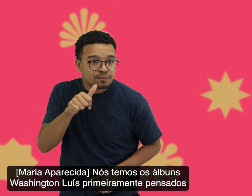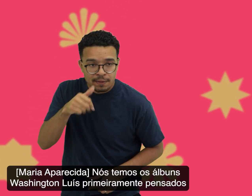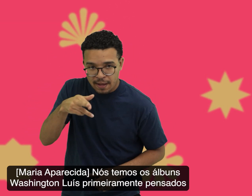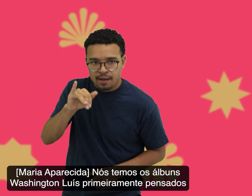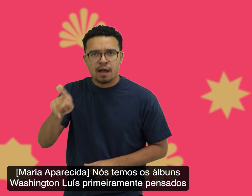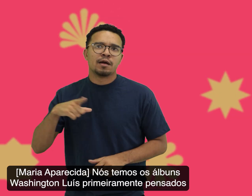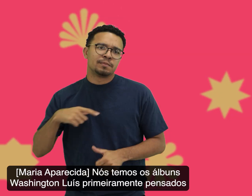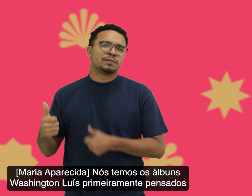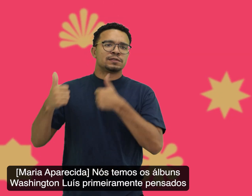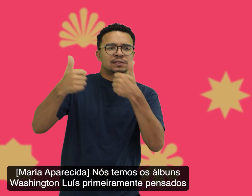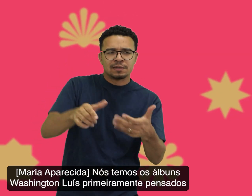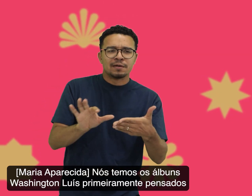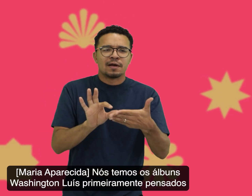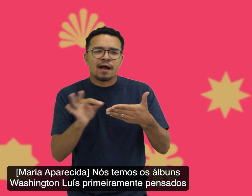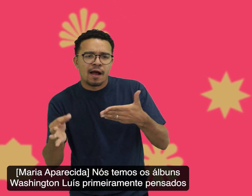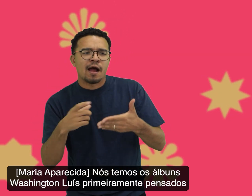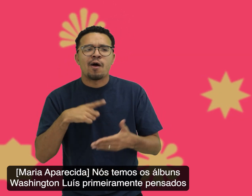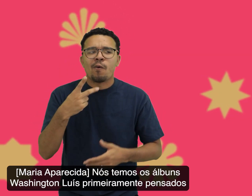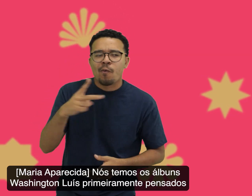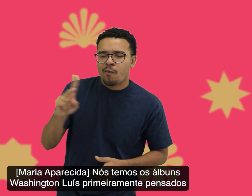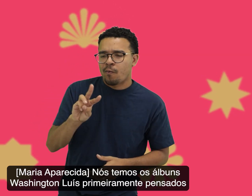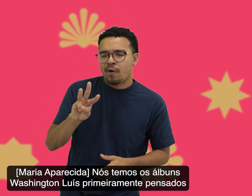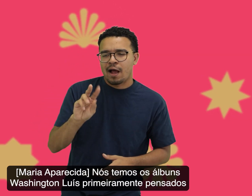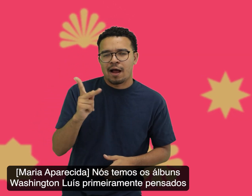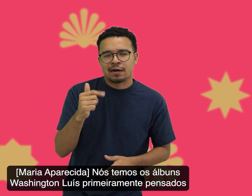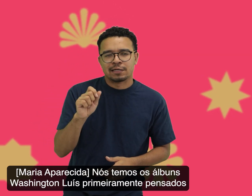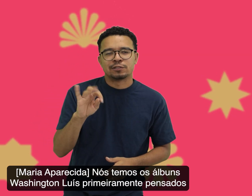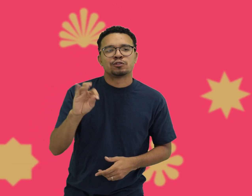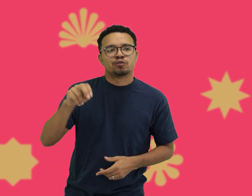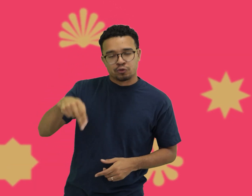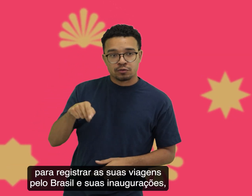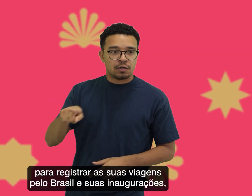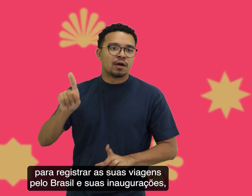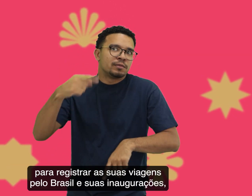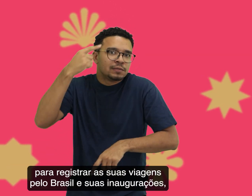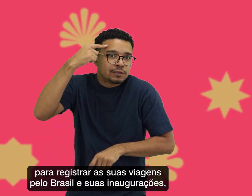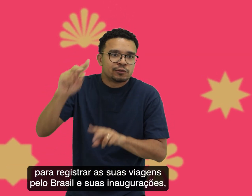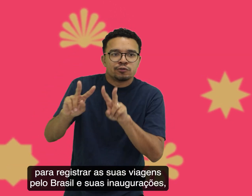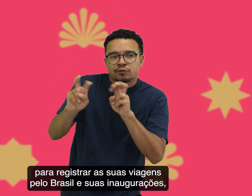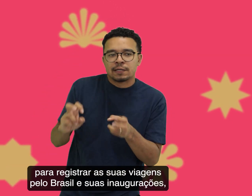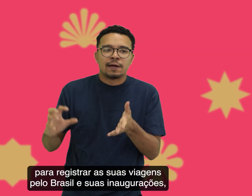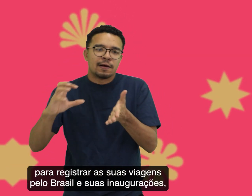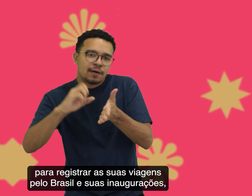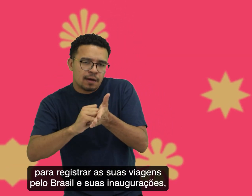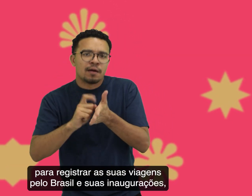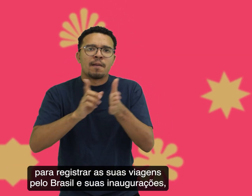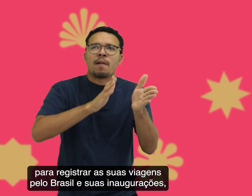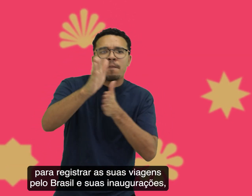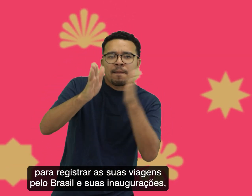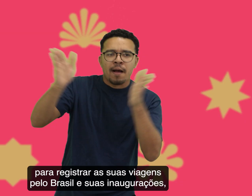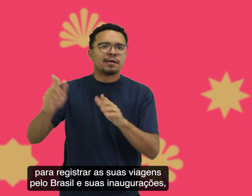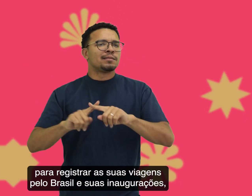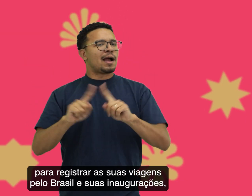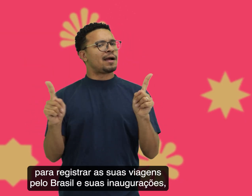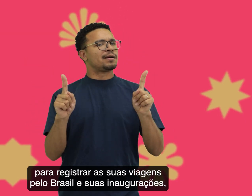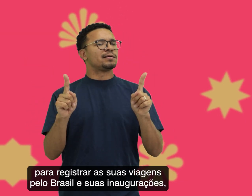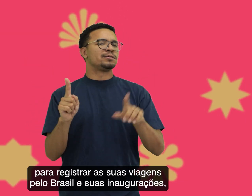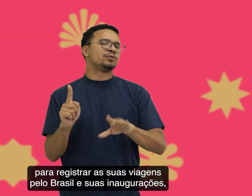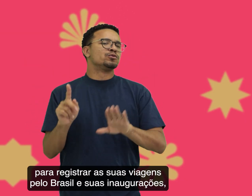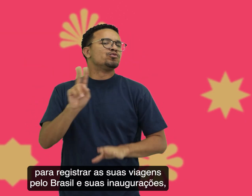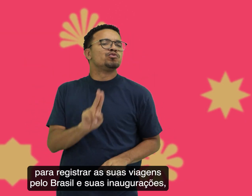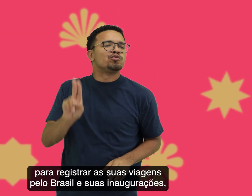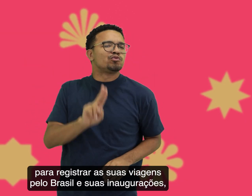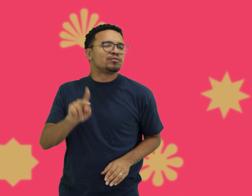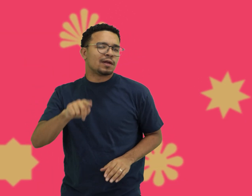Nós temos os álbuns do Washington Luiz primeiramente pensados para registrar as suas viagens